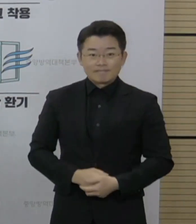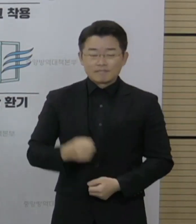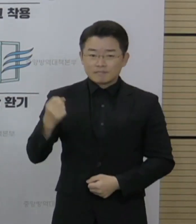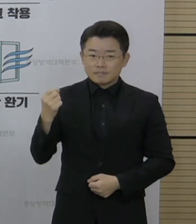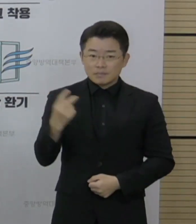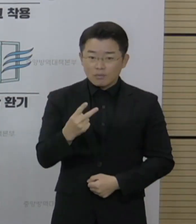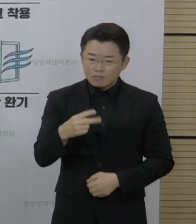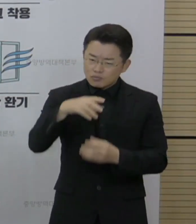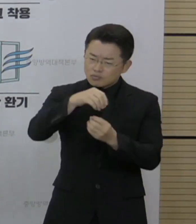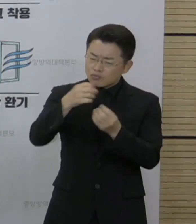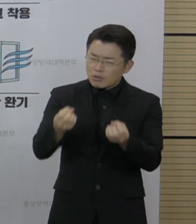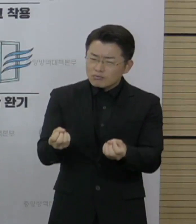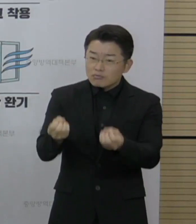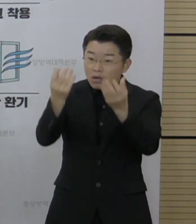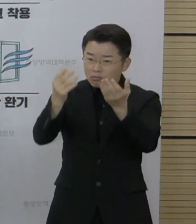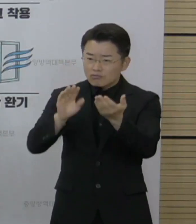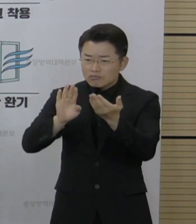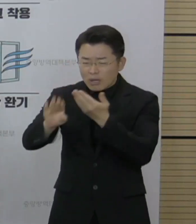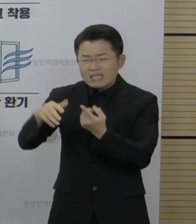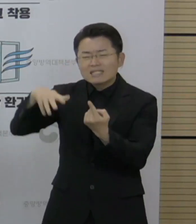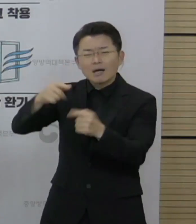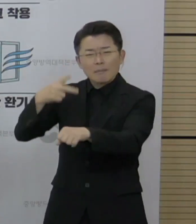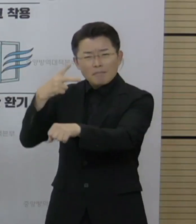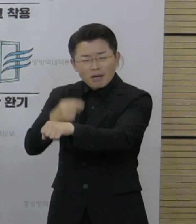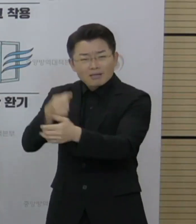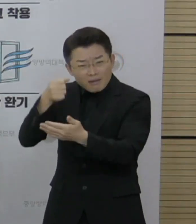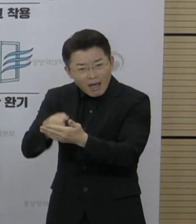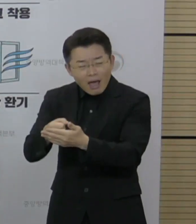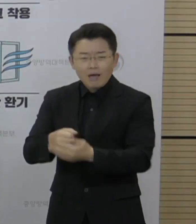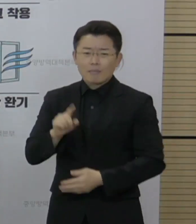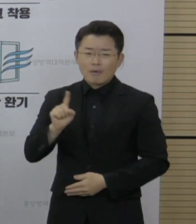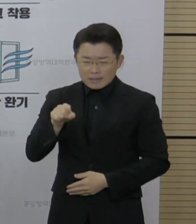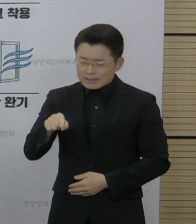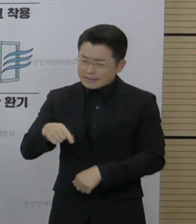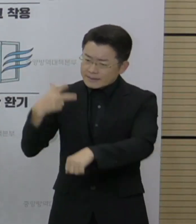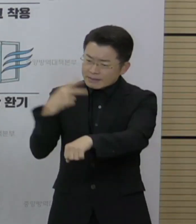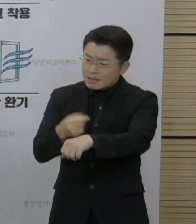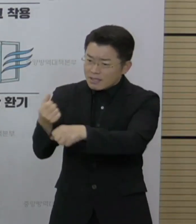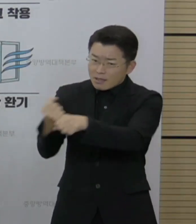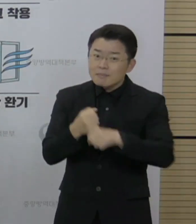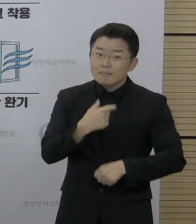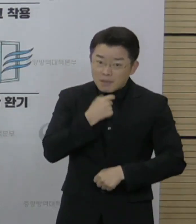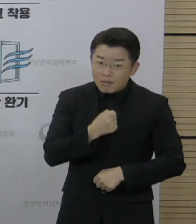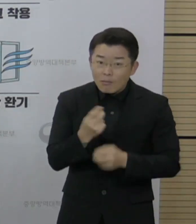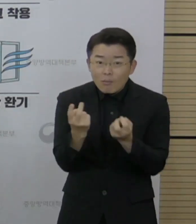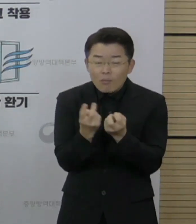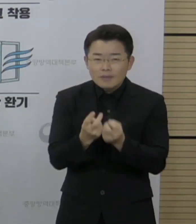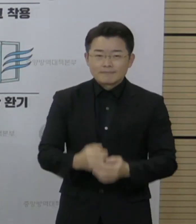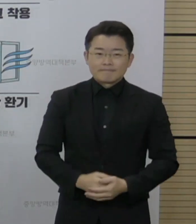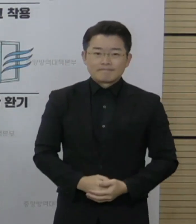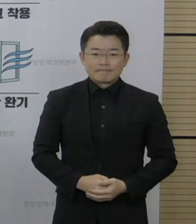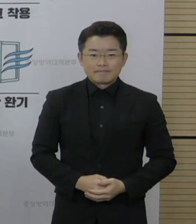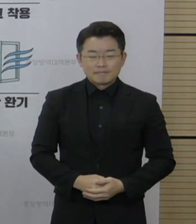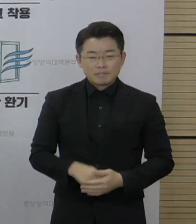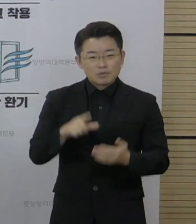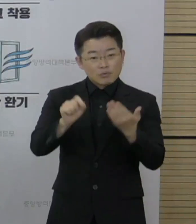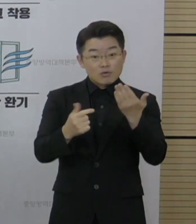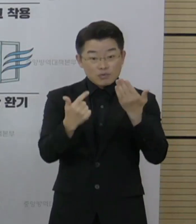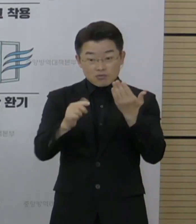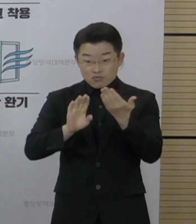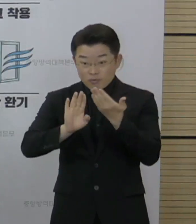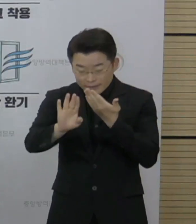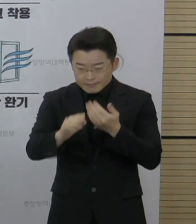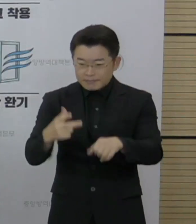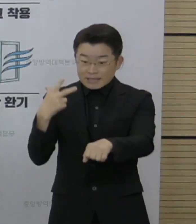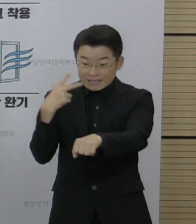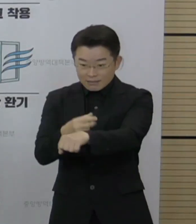추석 이후로 예약하시는 분들 중에서 접종을 악당 기계를 원하시는분들은 일정을 조정하여 더